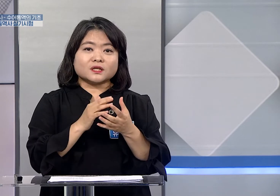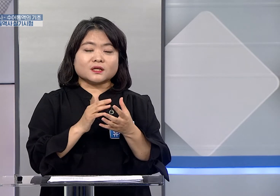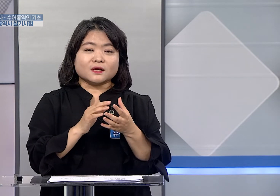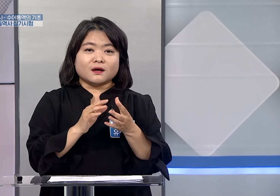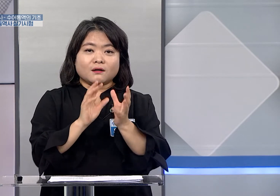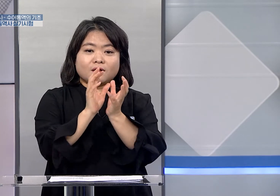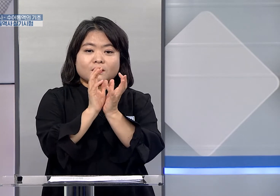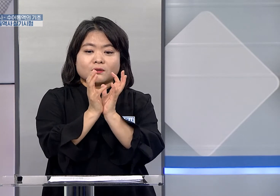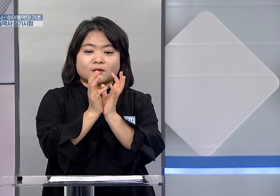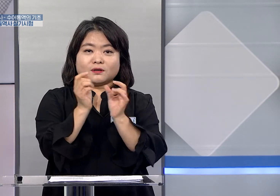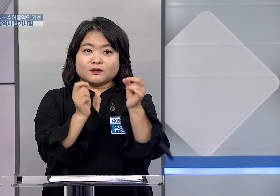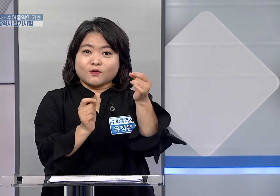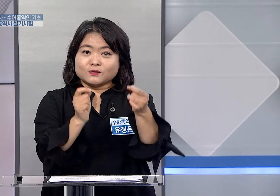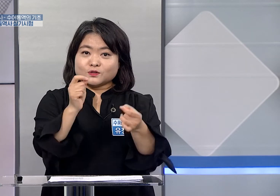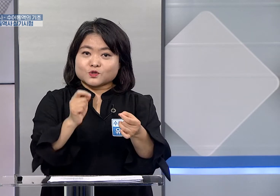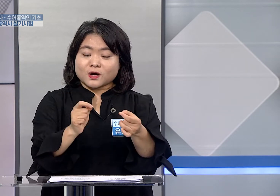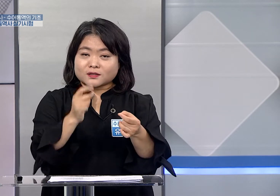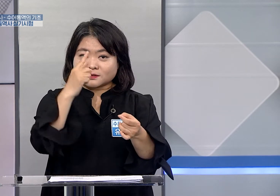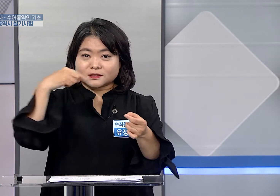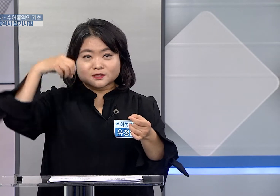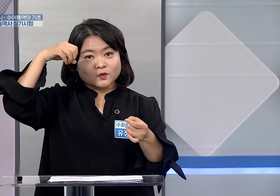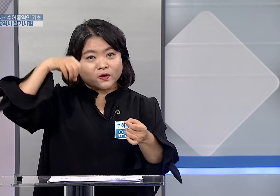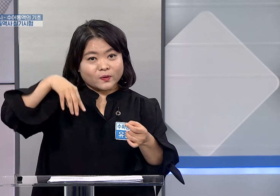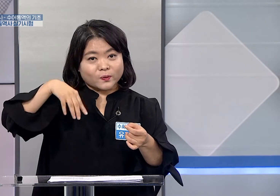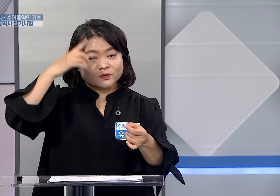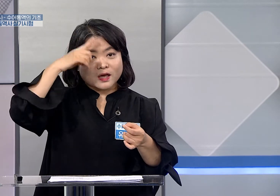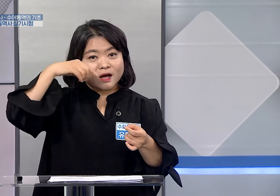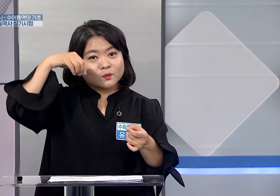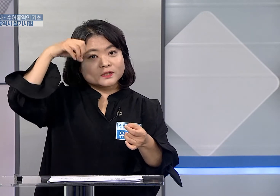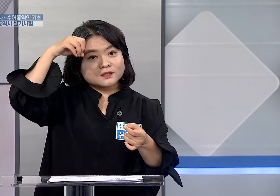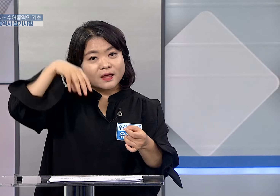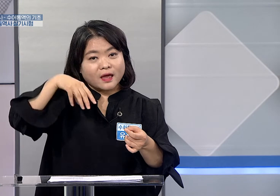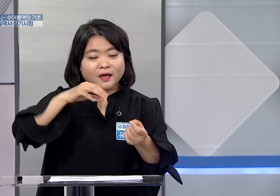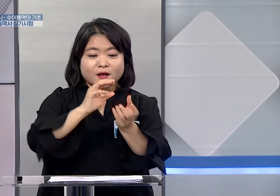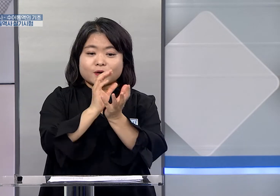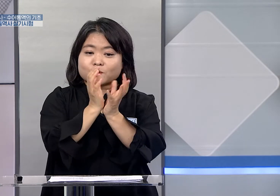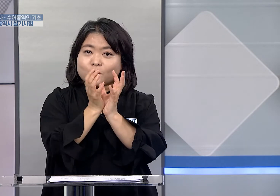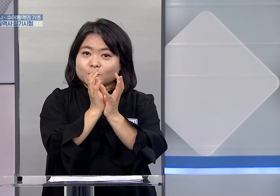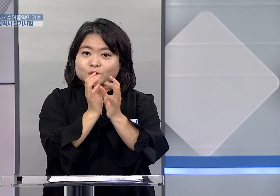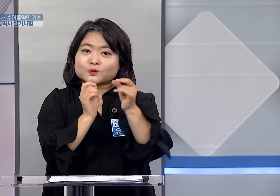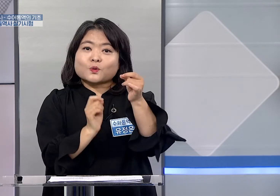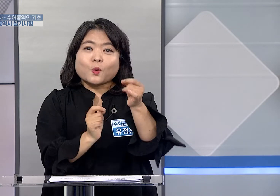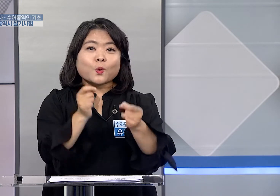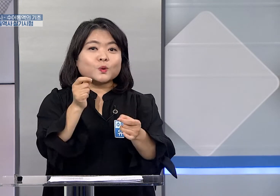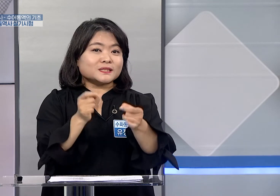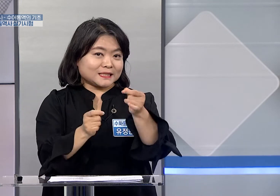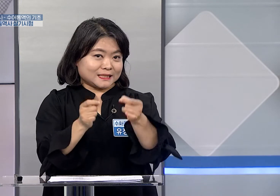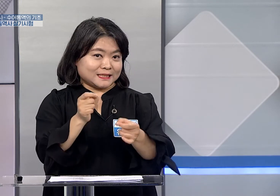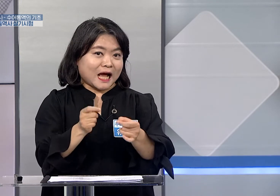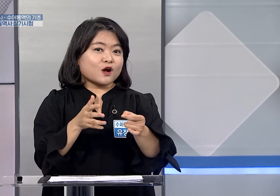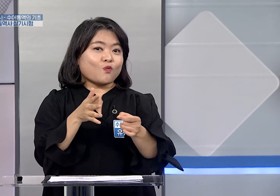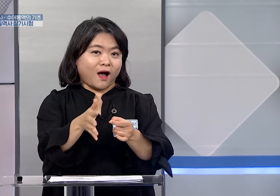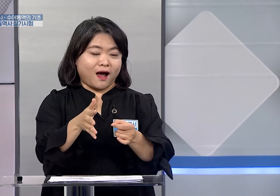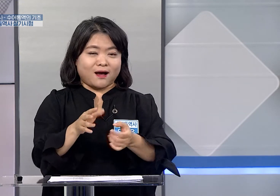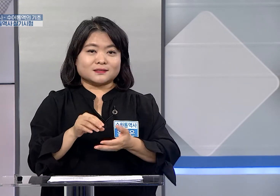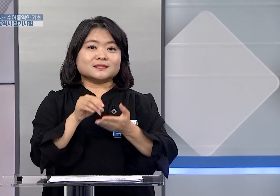농인이 이런 수화를 쓰는 거예요. 대학원인데 꽃꽂이 학과